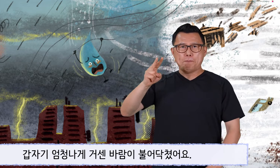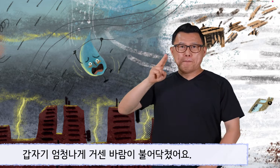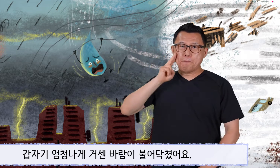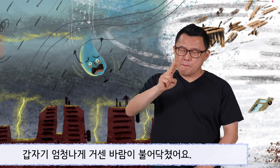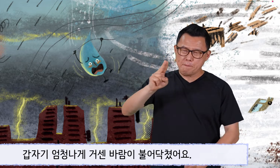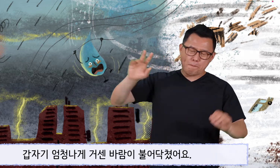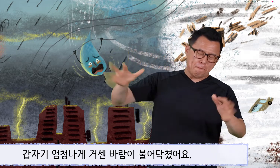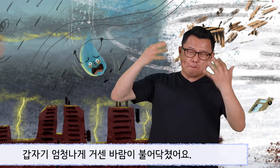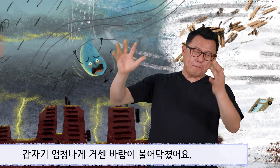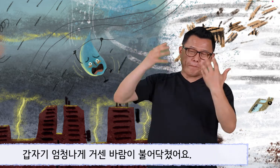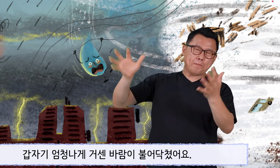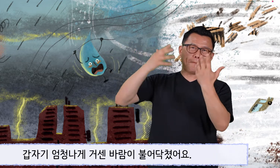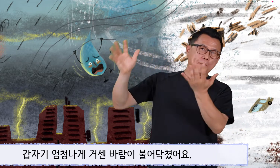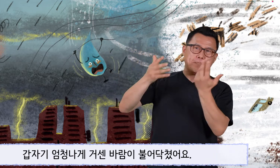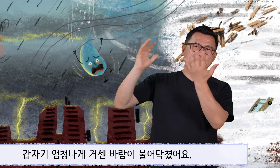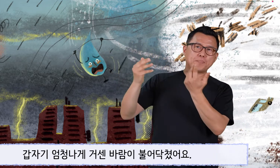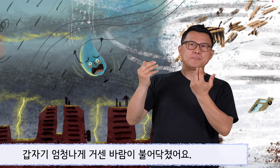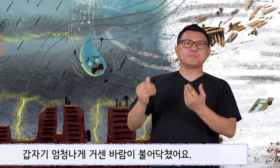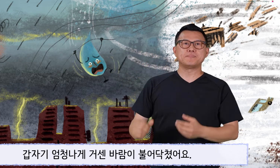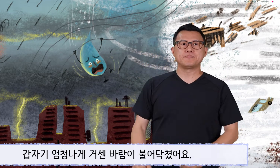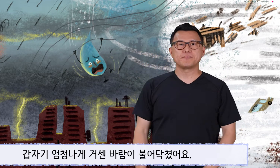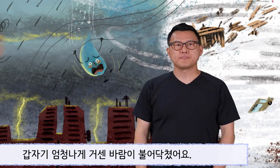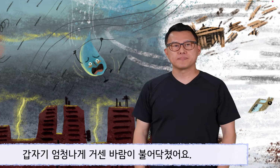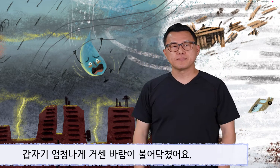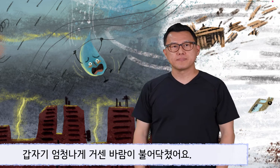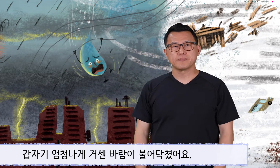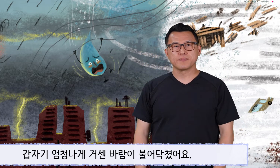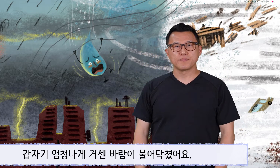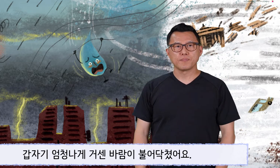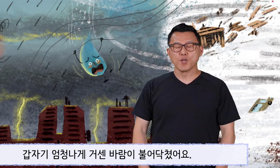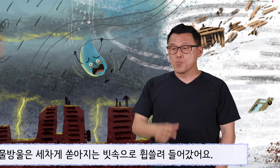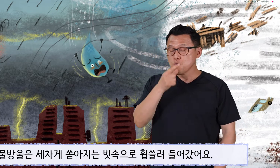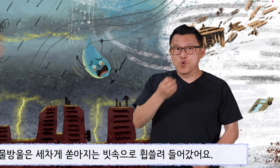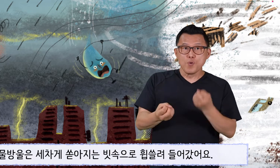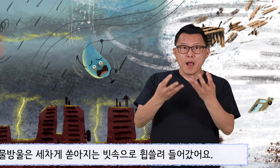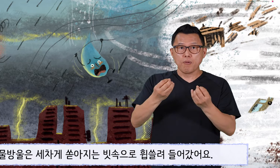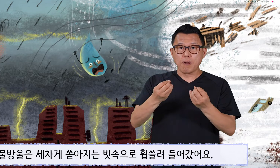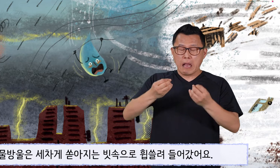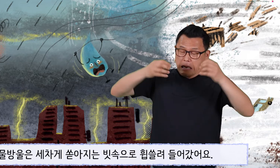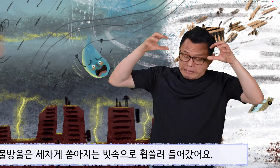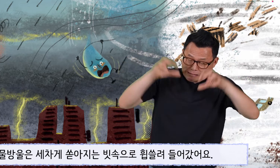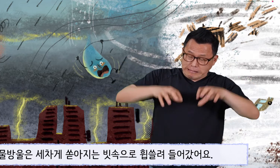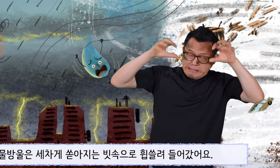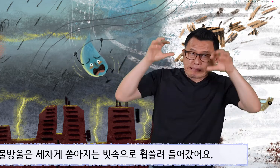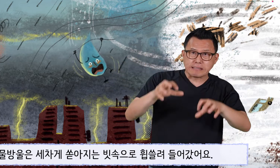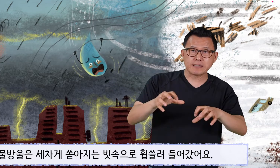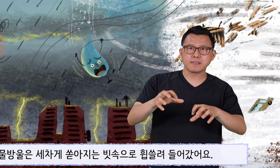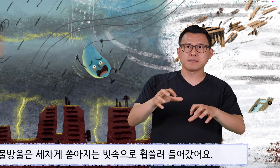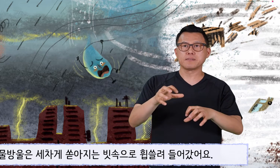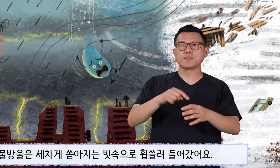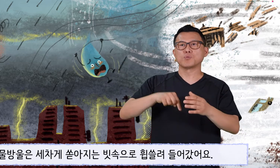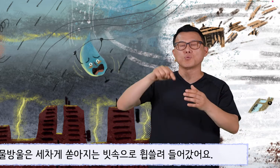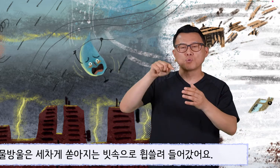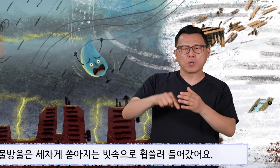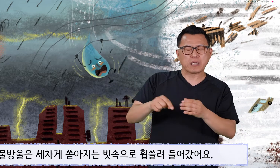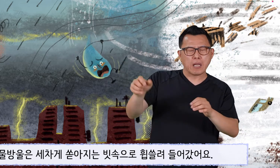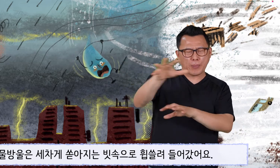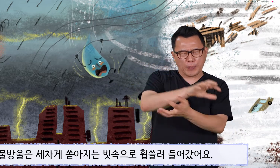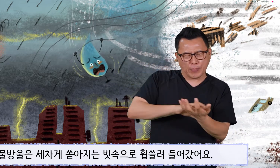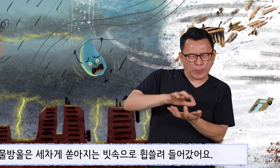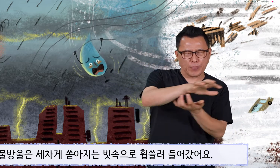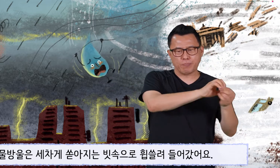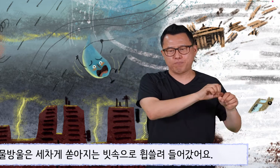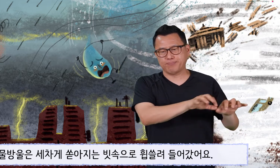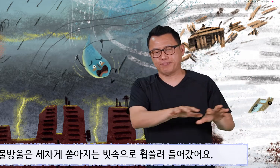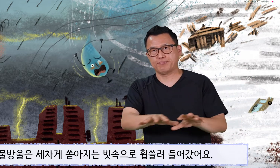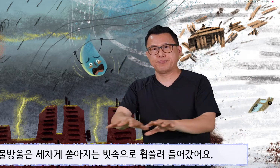갑자기 엄청나게 거센 바람이 불어닥쳤어요. 물방울은 세차게 쏟아지는 빗속으로